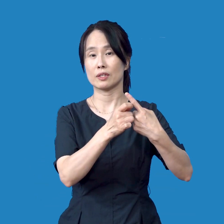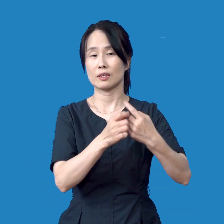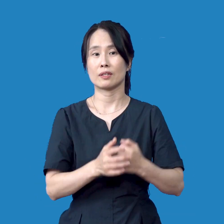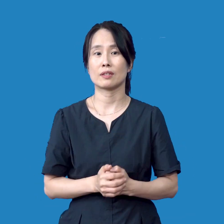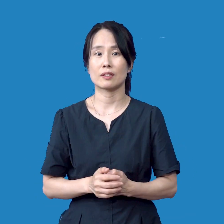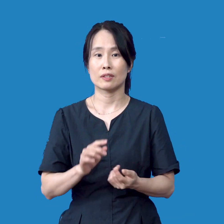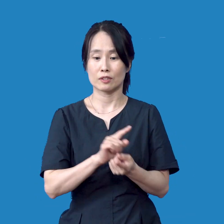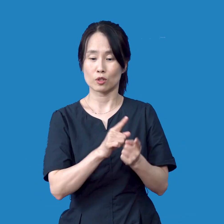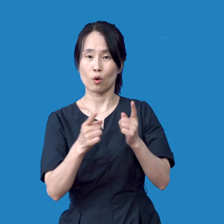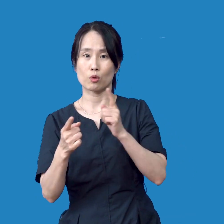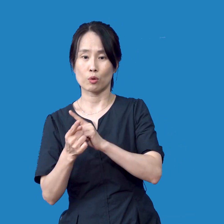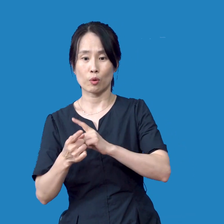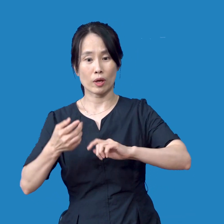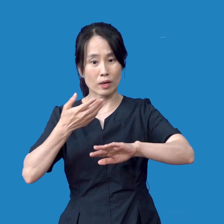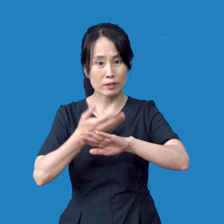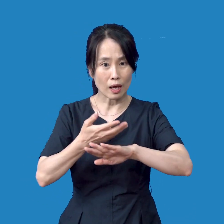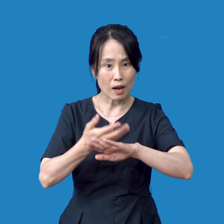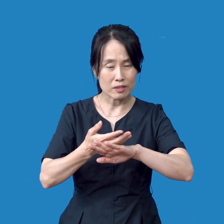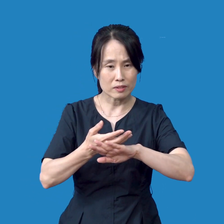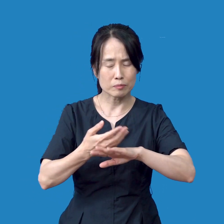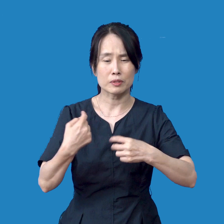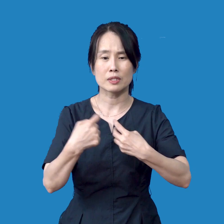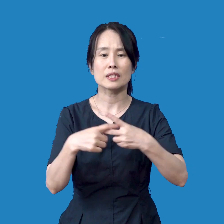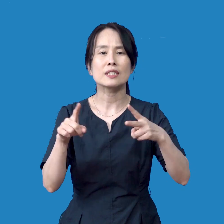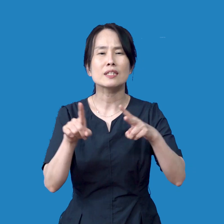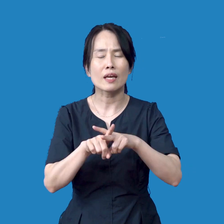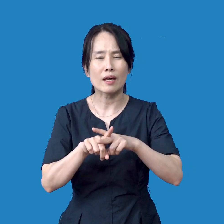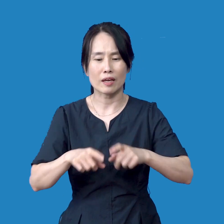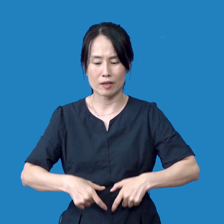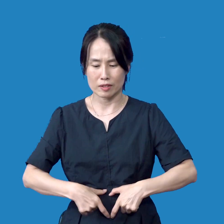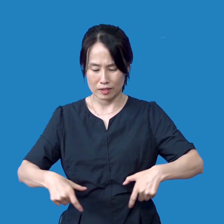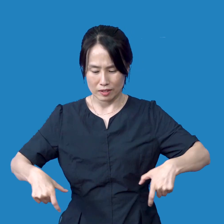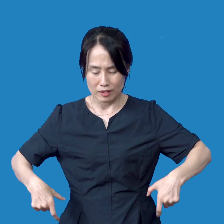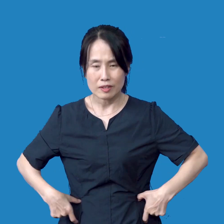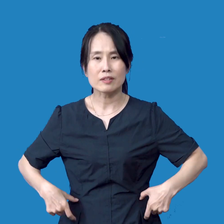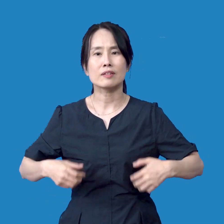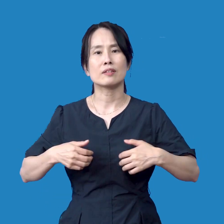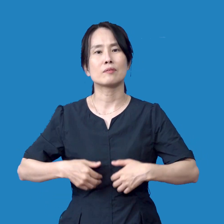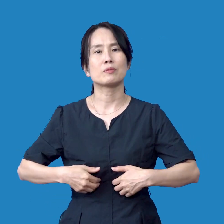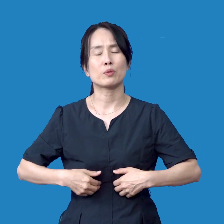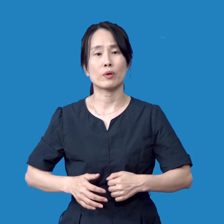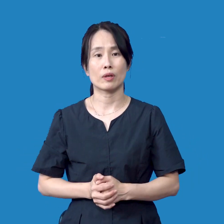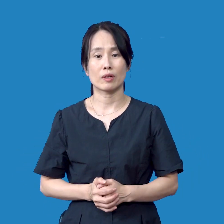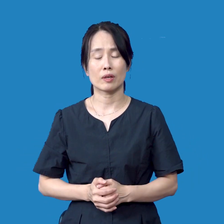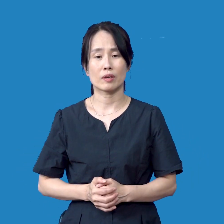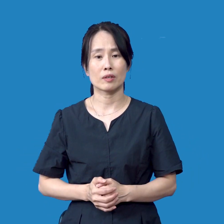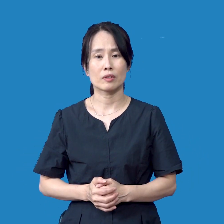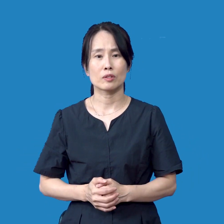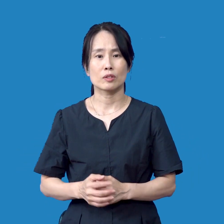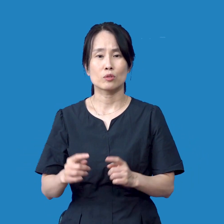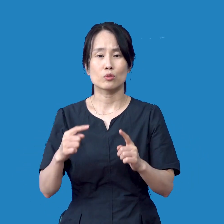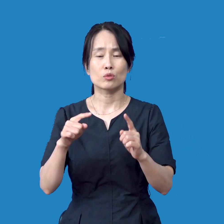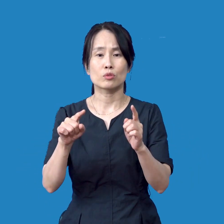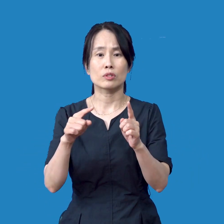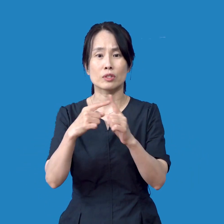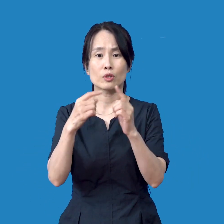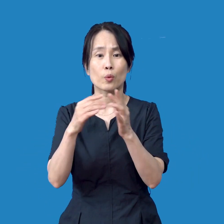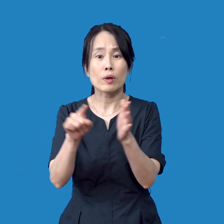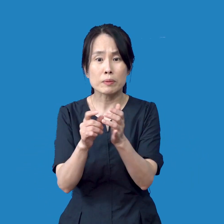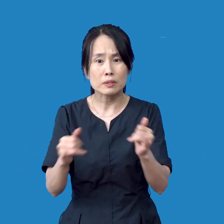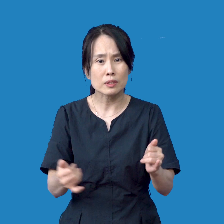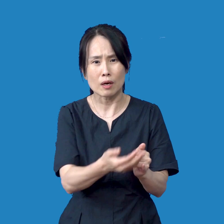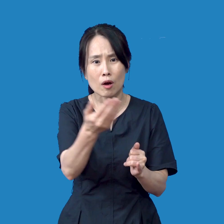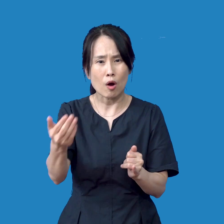지체는 서로의 다름을 포용할 수 있어야 합니다. 교회 지체들은 모든 면에서 다 다릅니다.